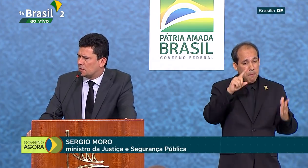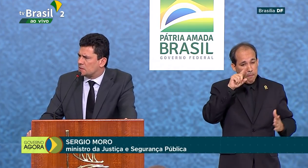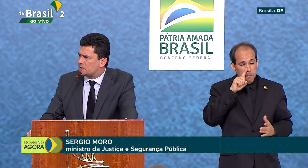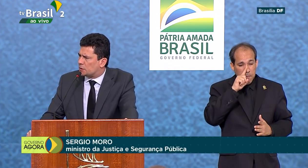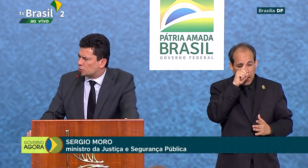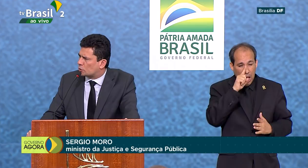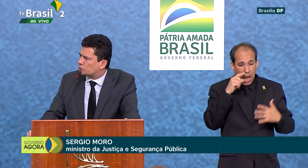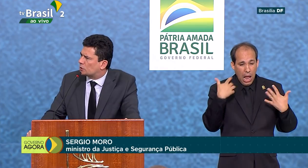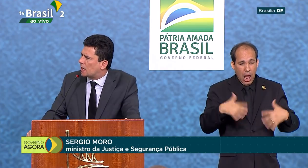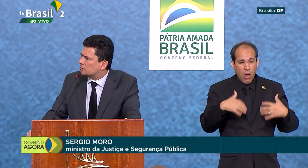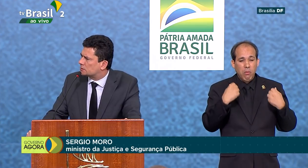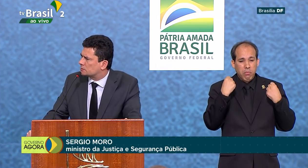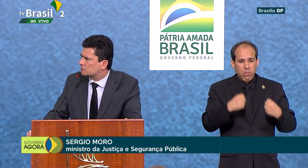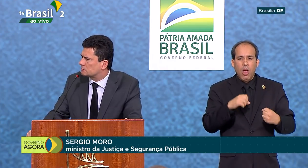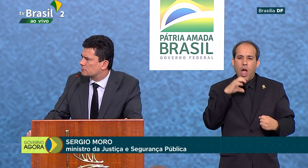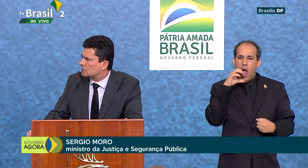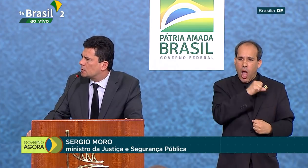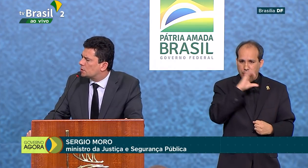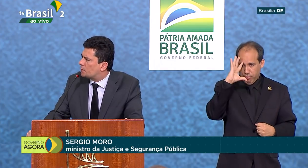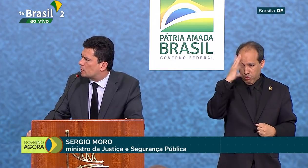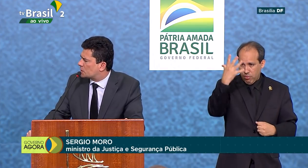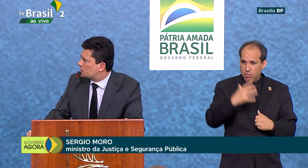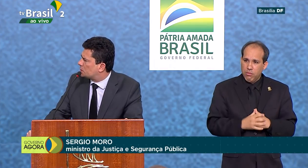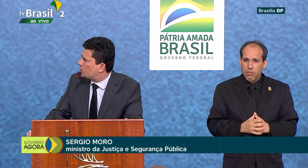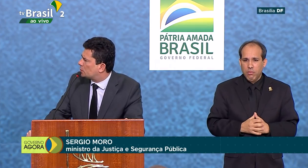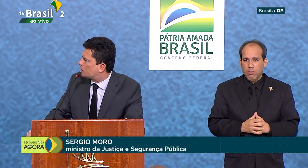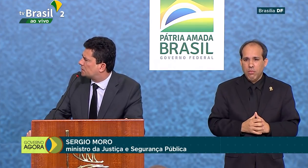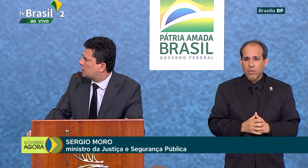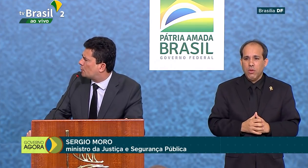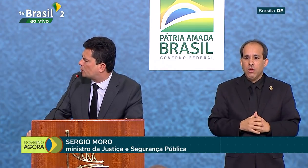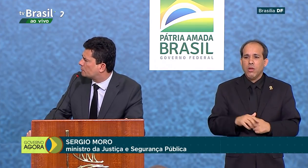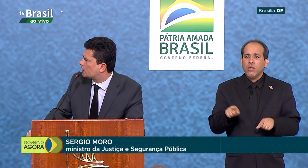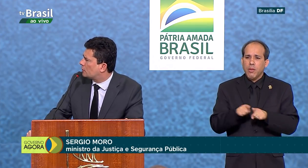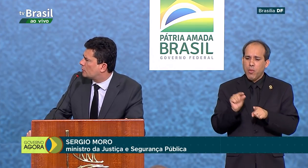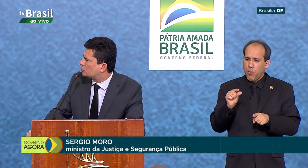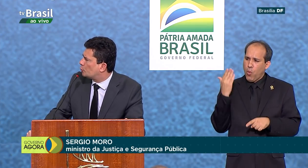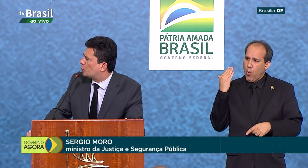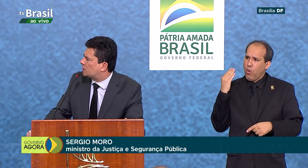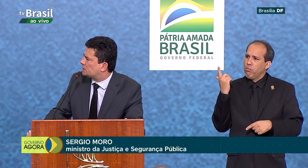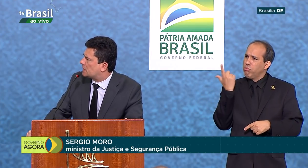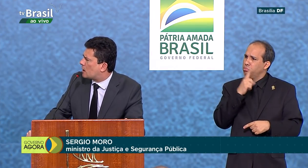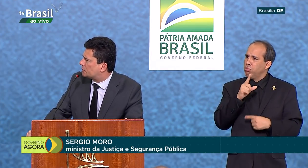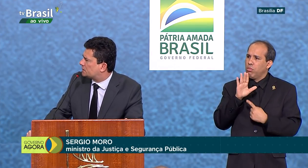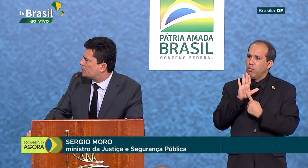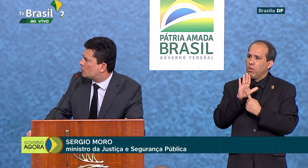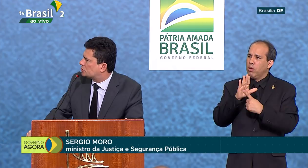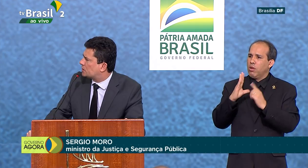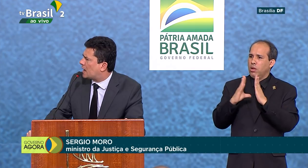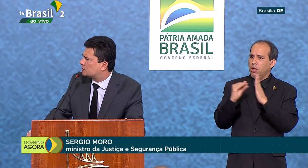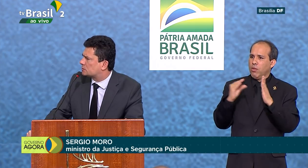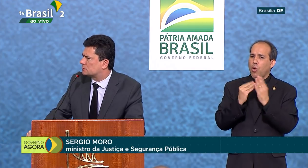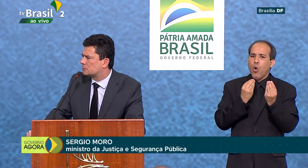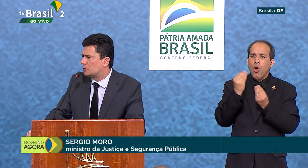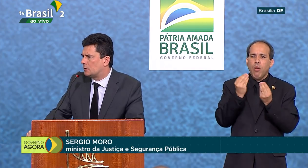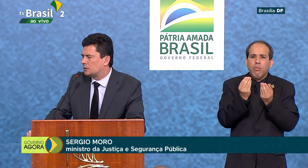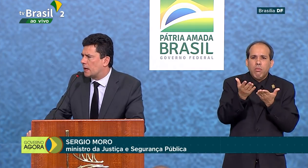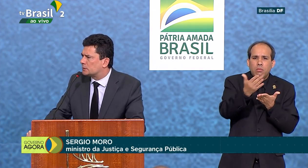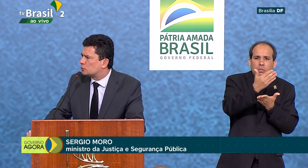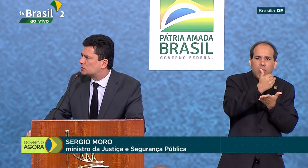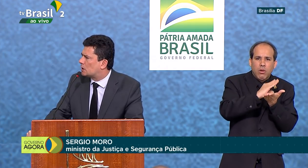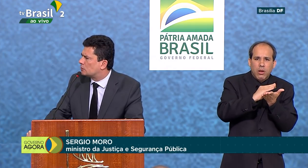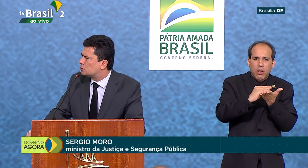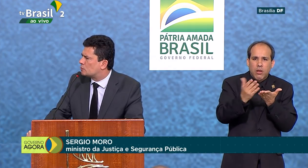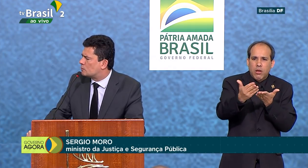graves, sejam solucionados. Tivemos recentemente um exemplo do potencial desse banco de dados